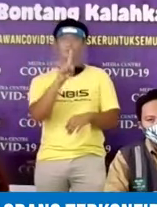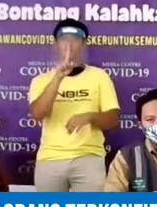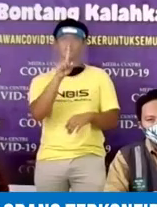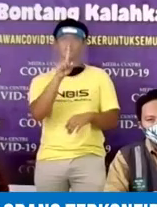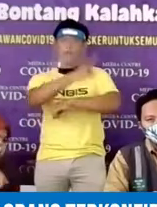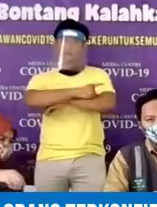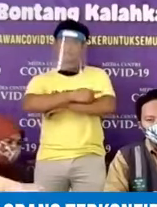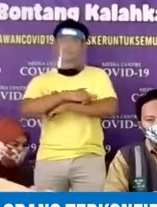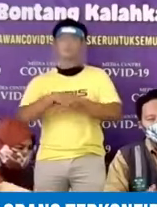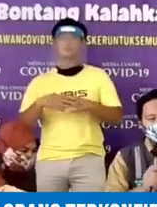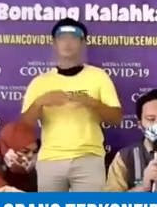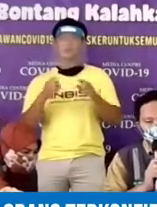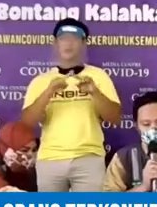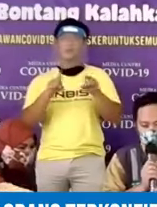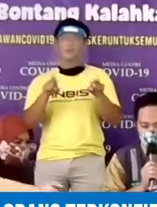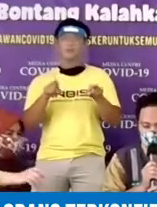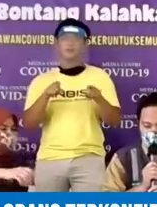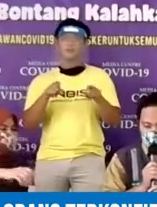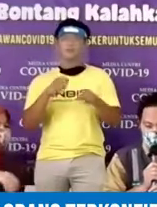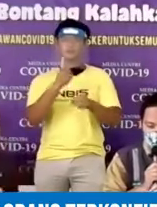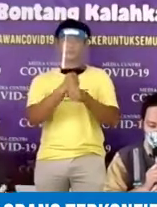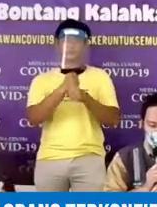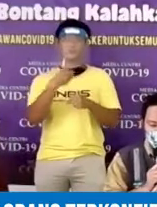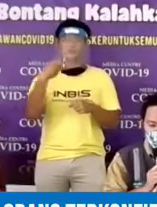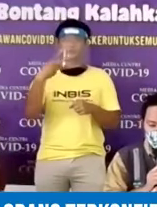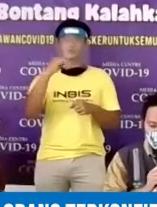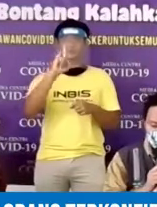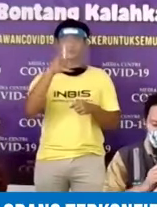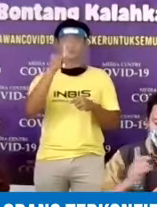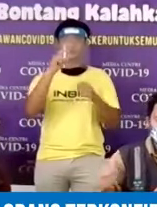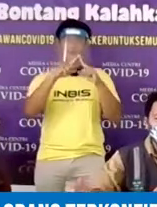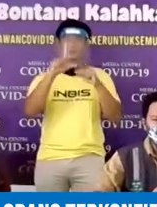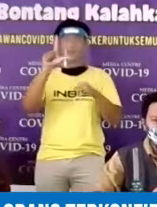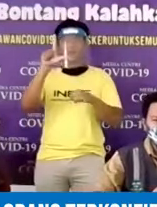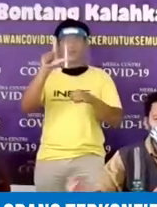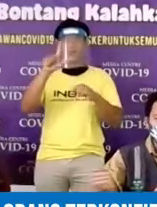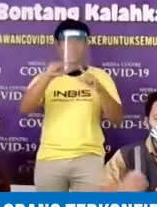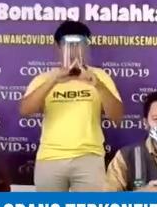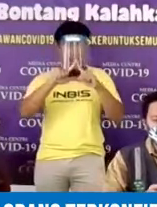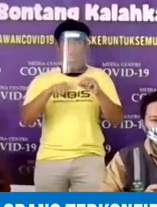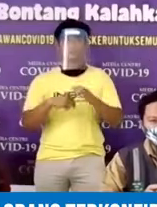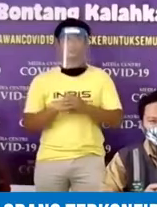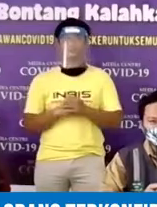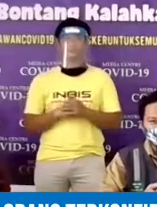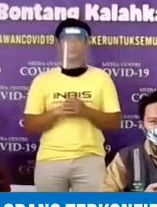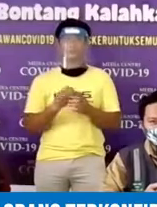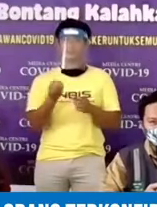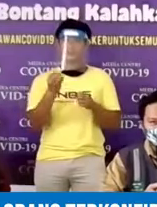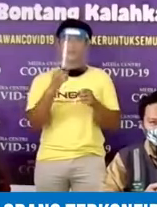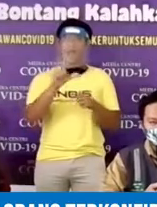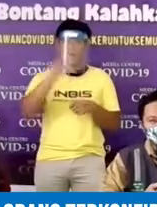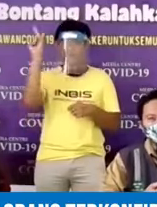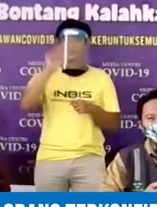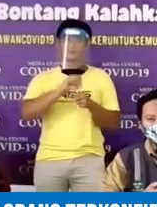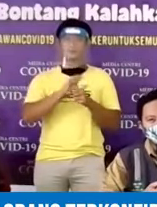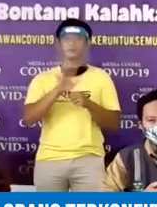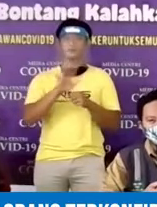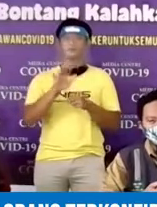keluhan-keluhan yang dirasakan oleh pasien tersebut oh ya tadi yang belum selesaikan masih banyak yang baru selesaikan baru sebelum satu dari total